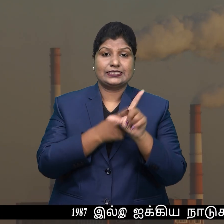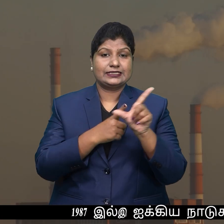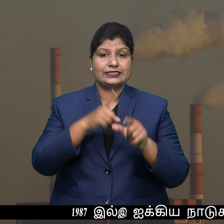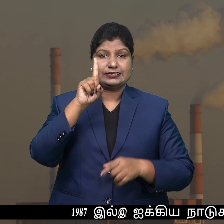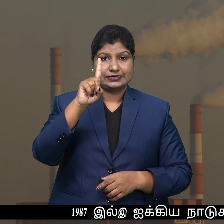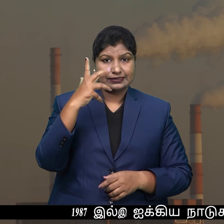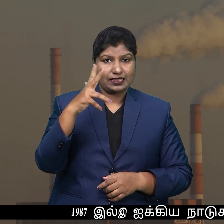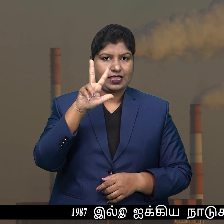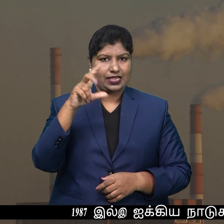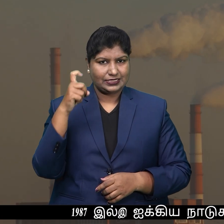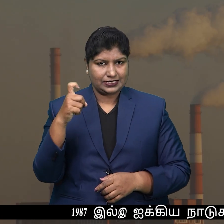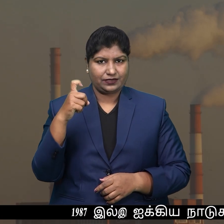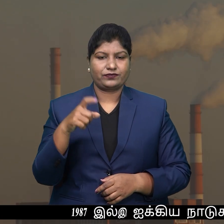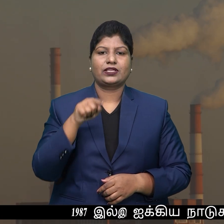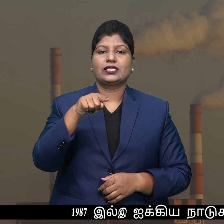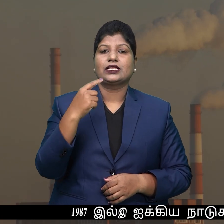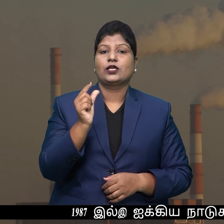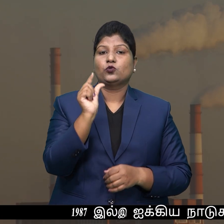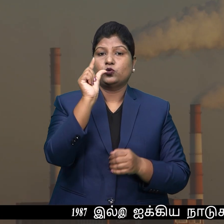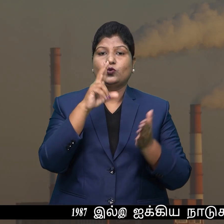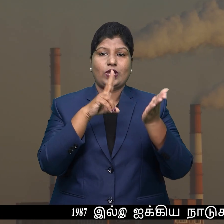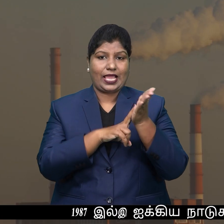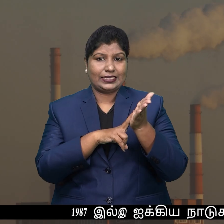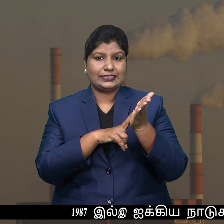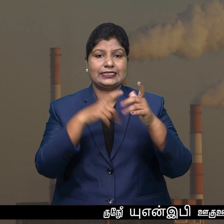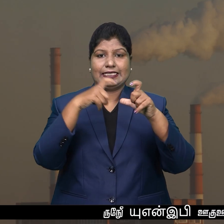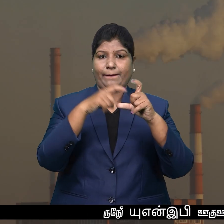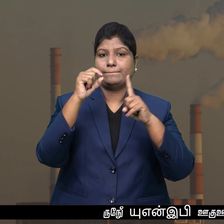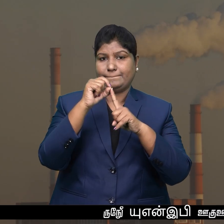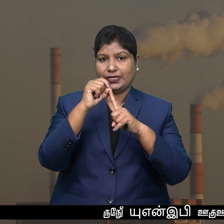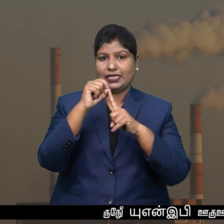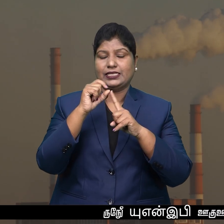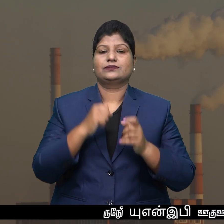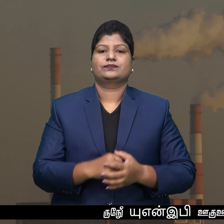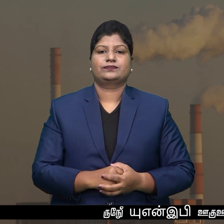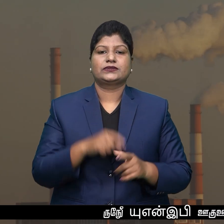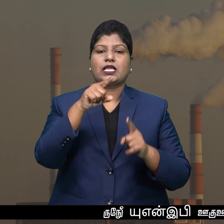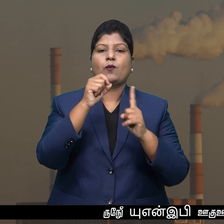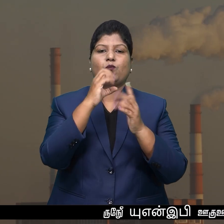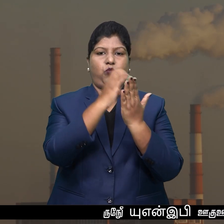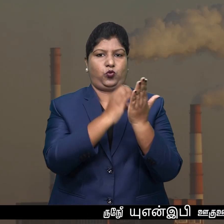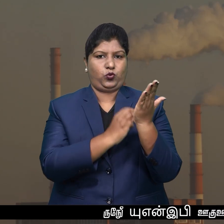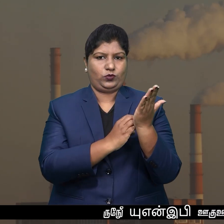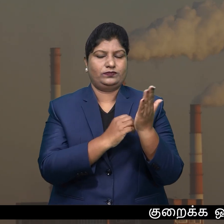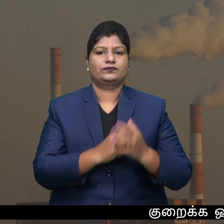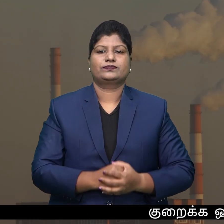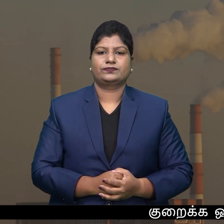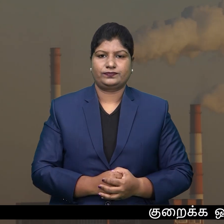1987 ஐக்கிய நாடுகளின் சுற்றுச்சூழல் திட்டம் UNEP CFC உற்பத்தியை குறைக்க